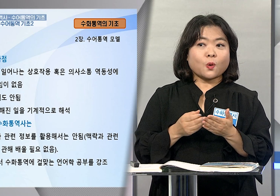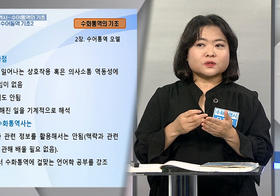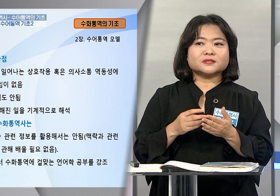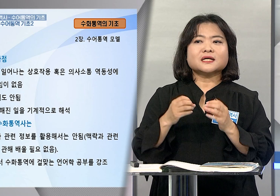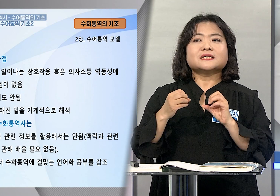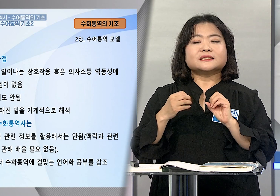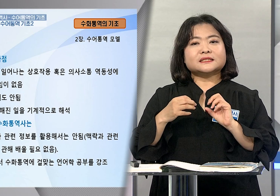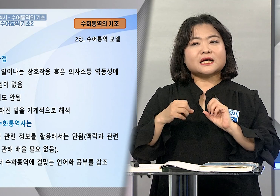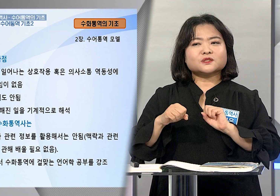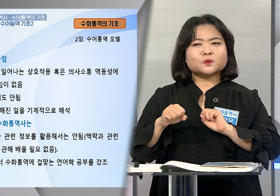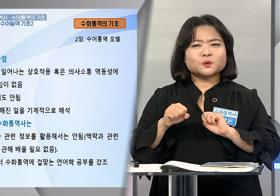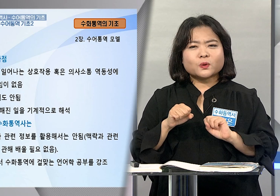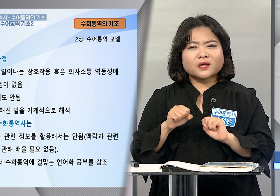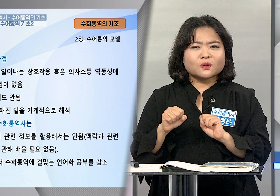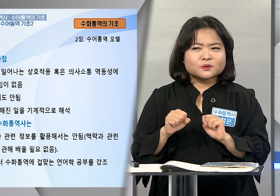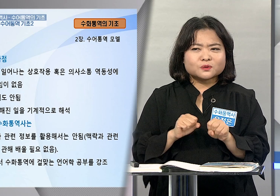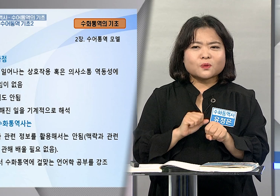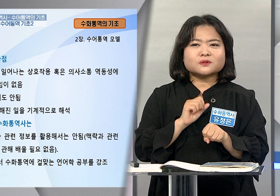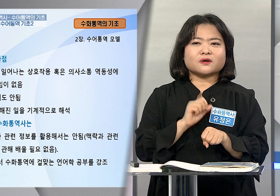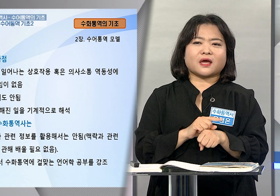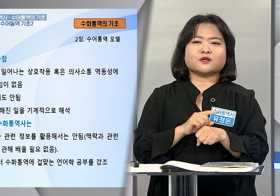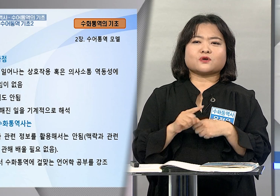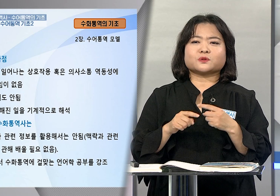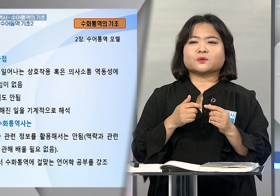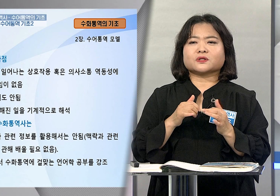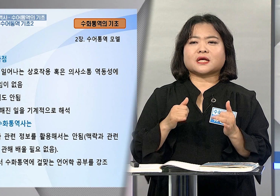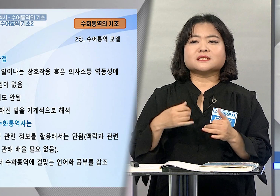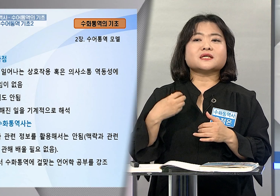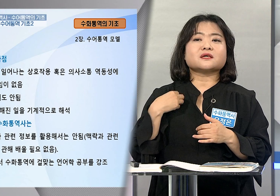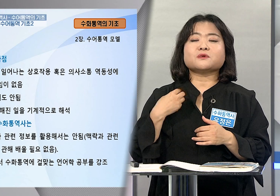혹은 의사소통의 역동성에 수화통역사는 책임이